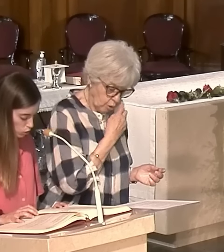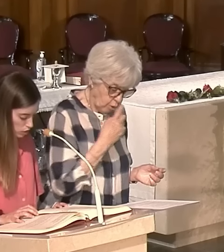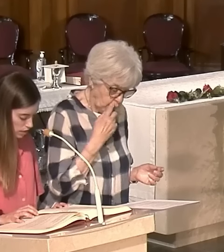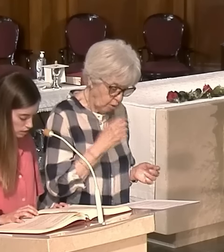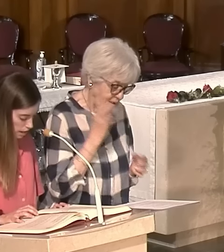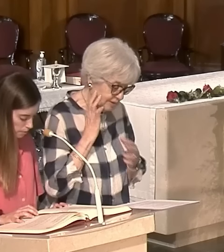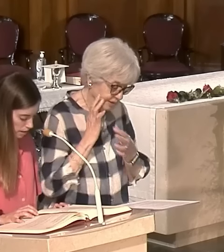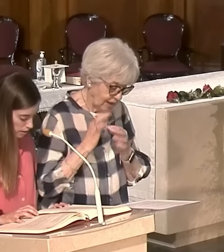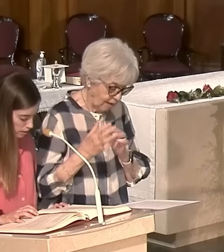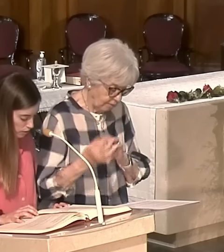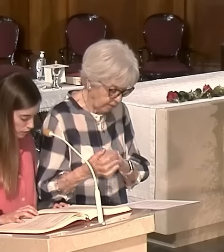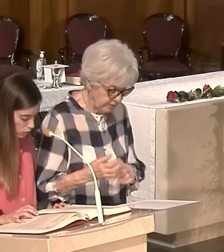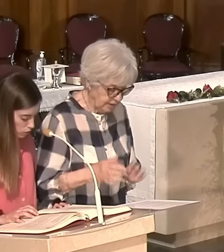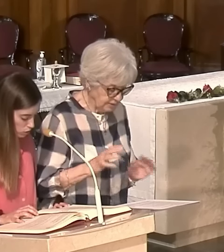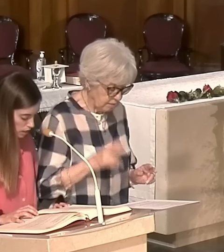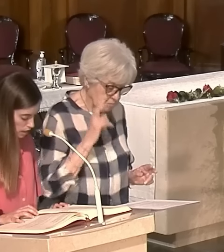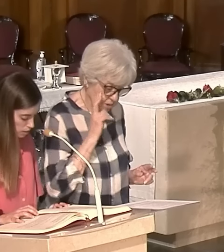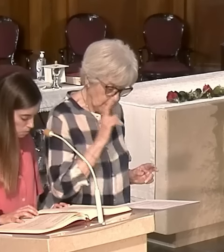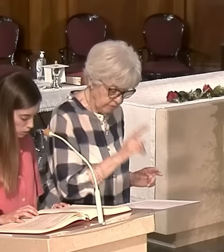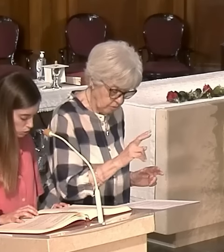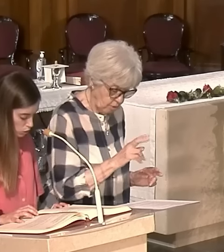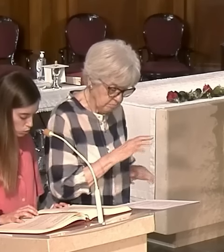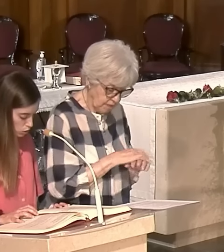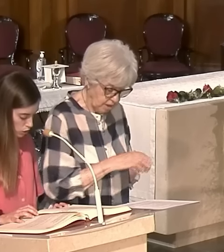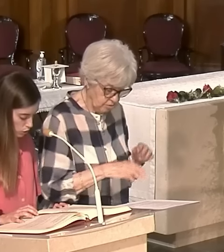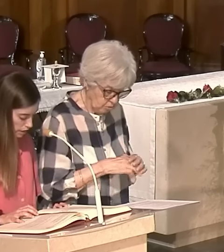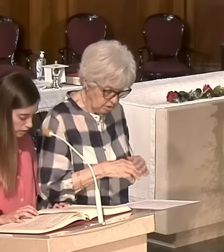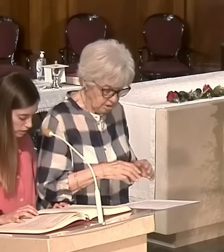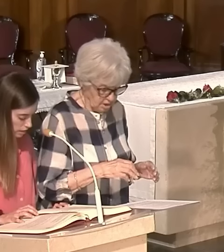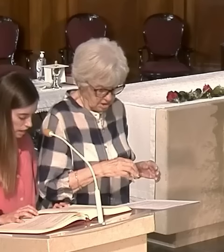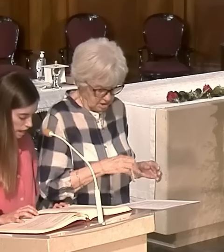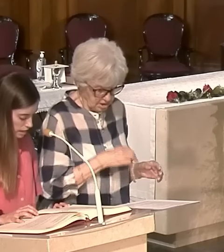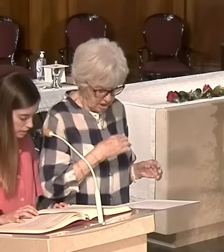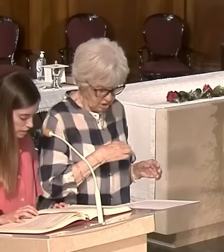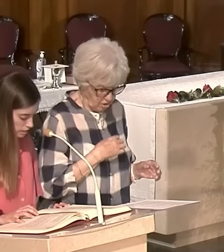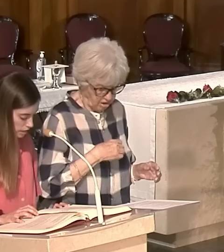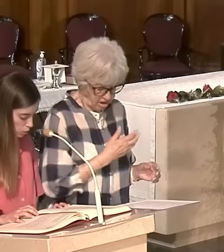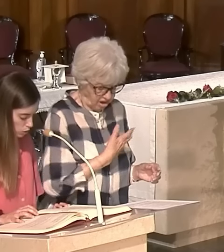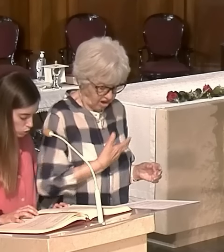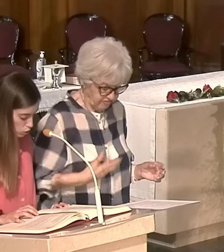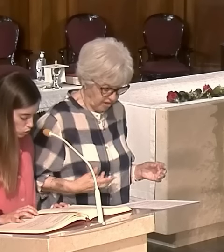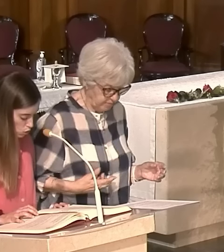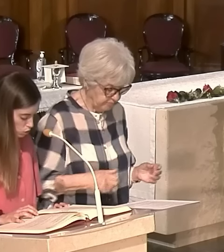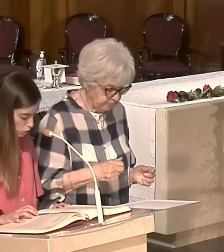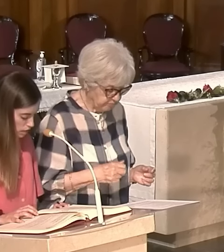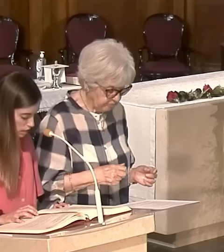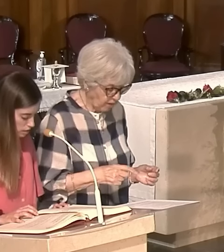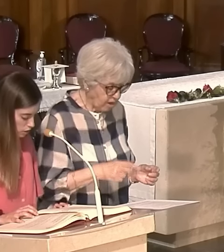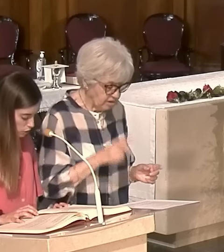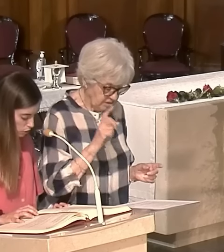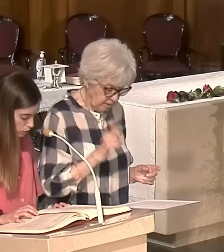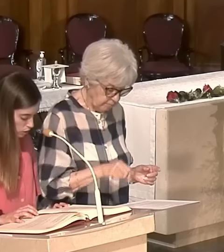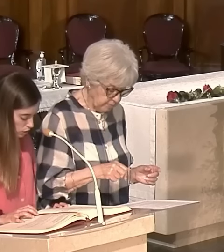de la esclava, fijos en las manos de su señora, así están nuestros ojos en el Señor,